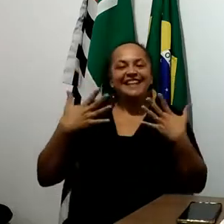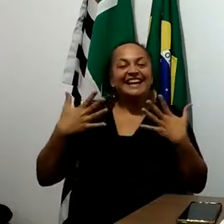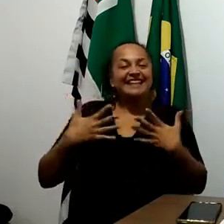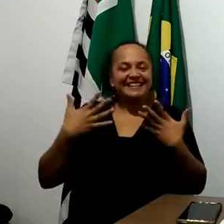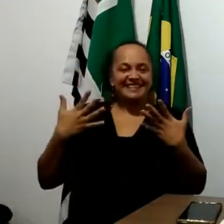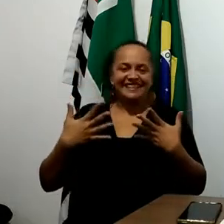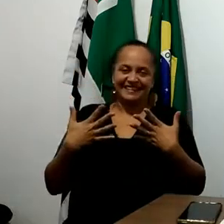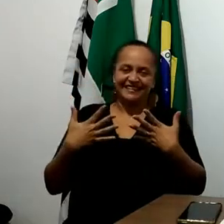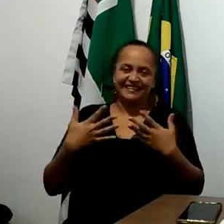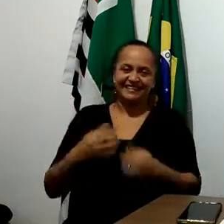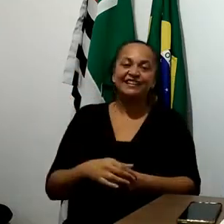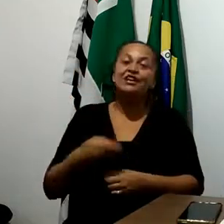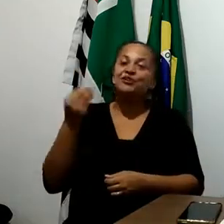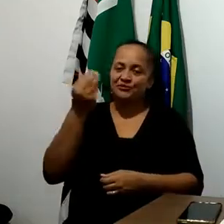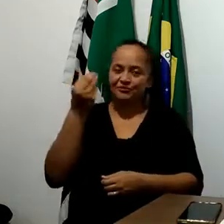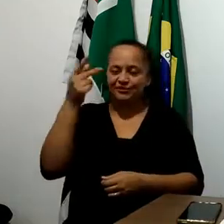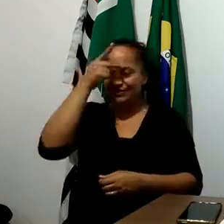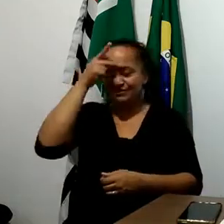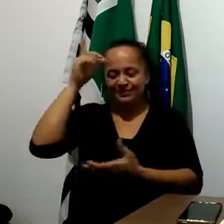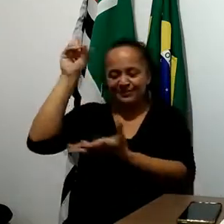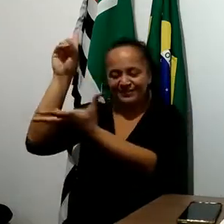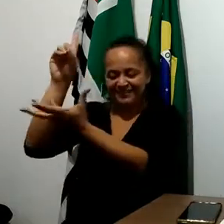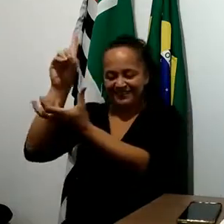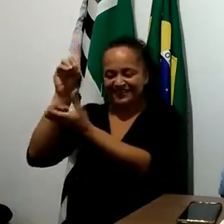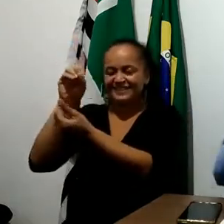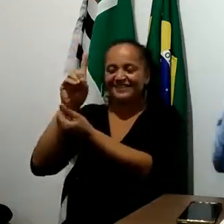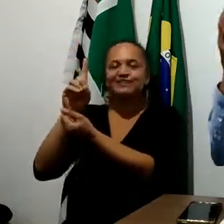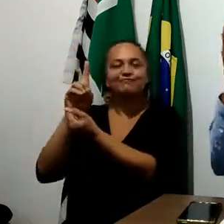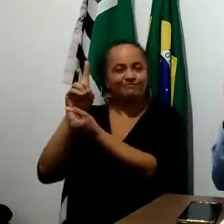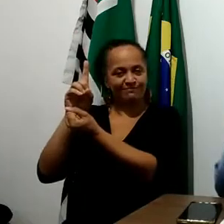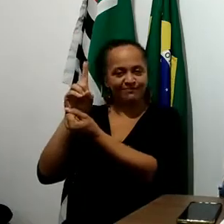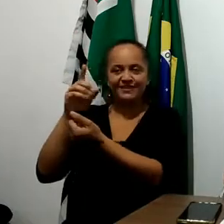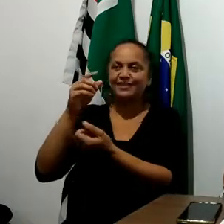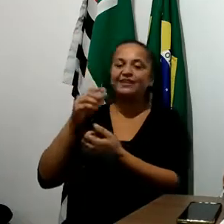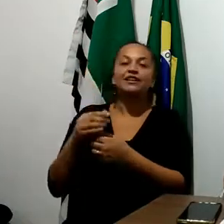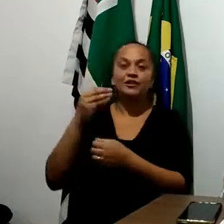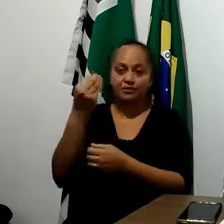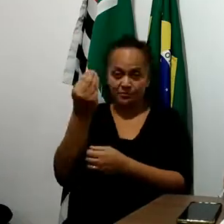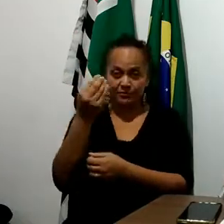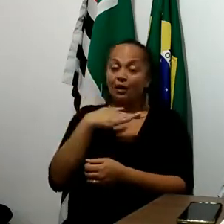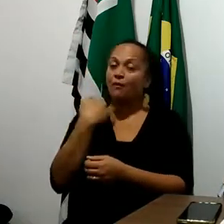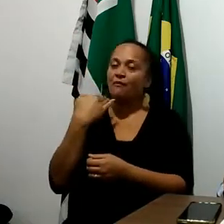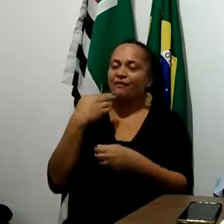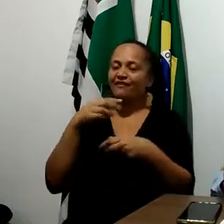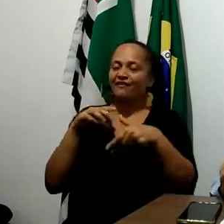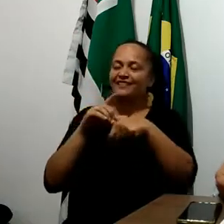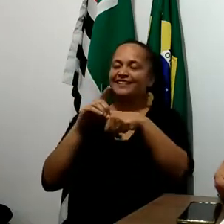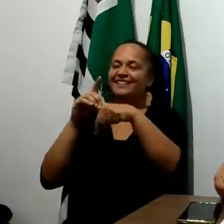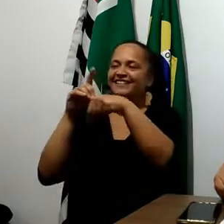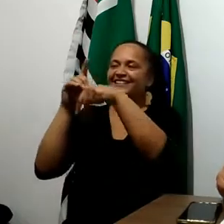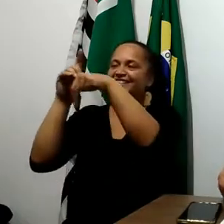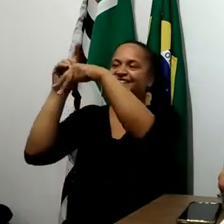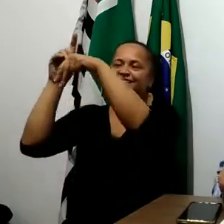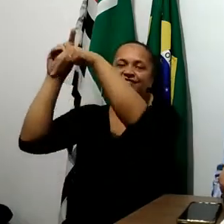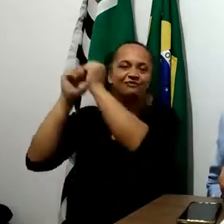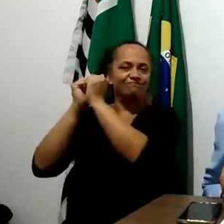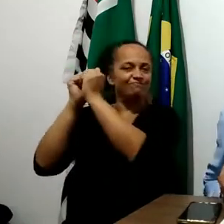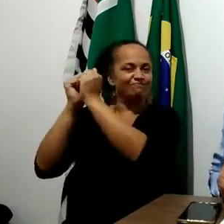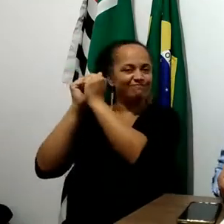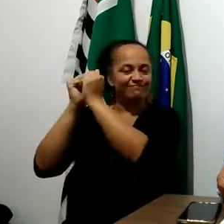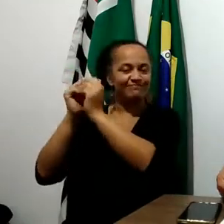quando alguém entrega a sua vida a Cristo e vai para a eternidade com Ele. Amém? Então nós precisamos